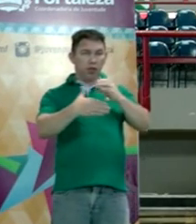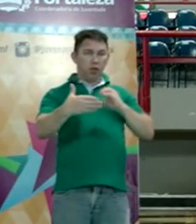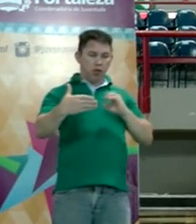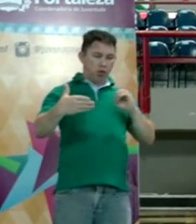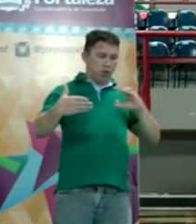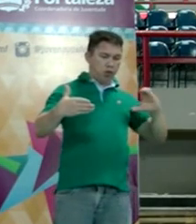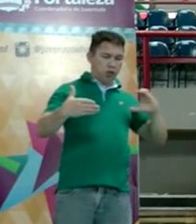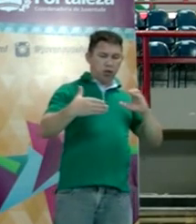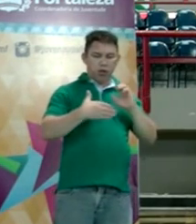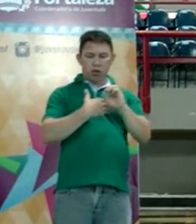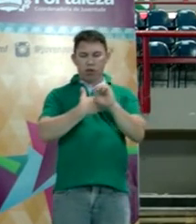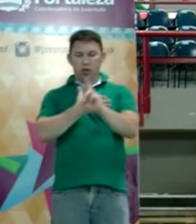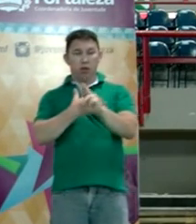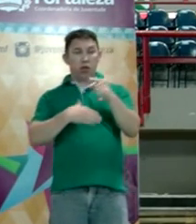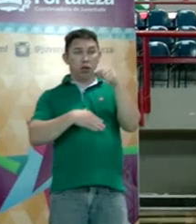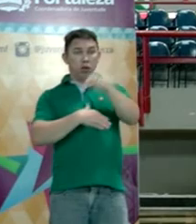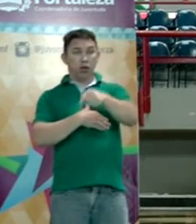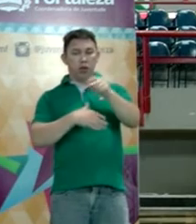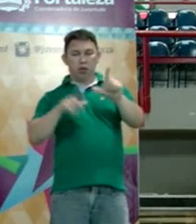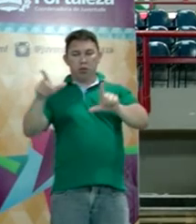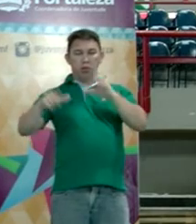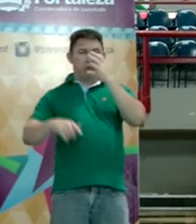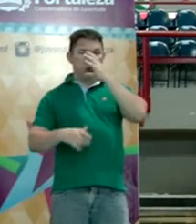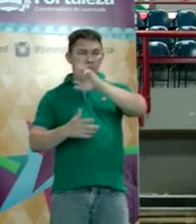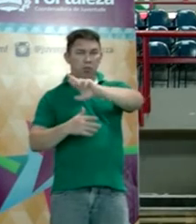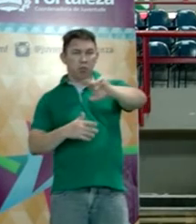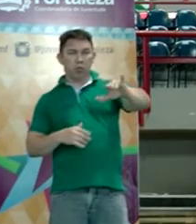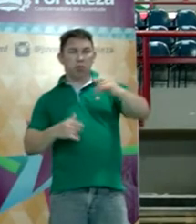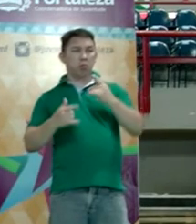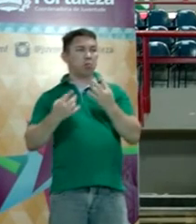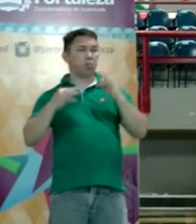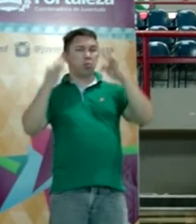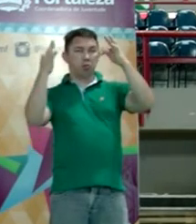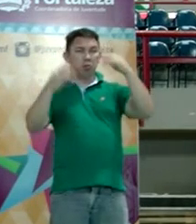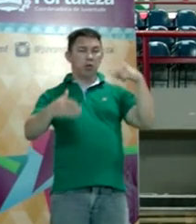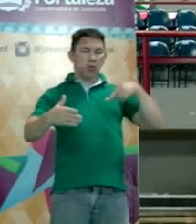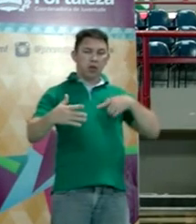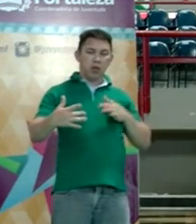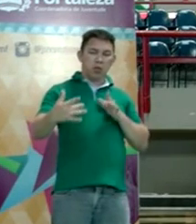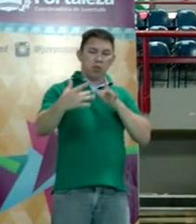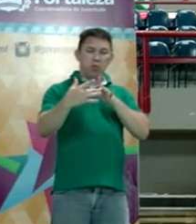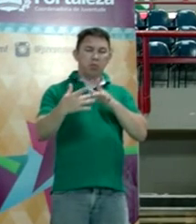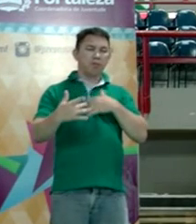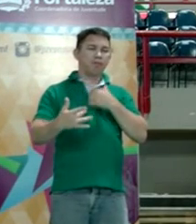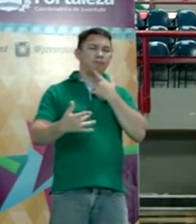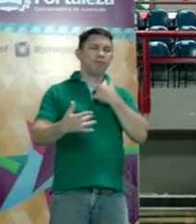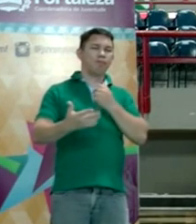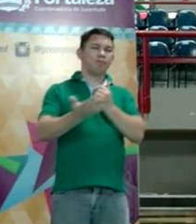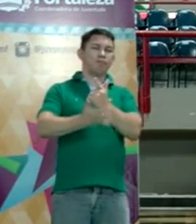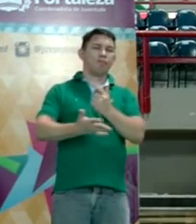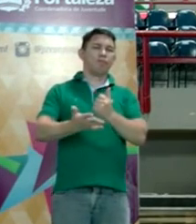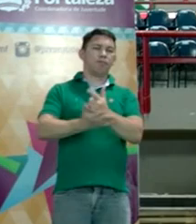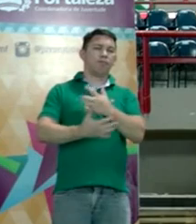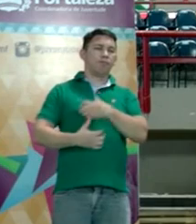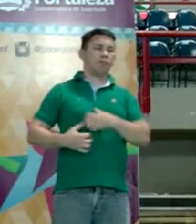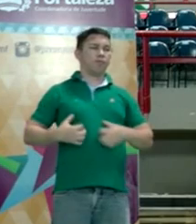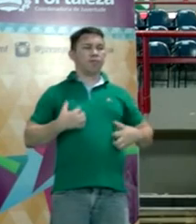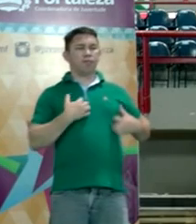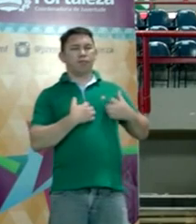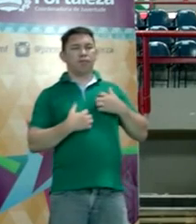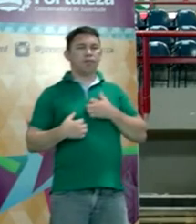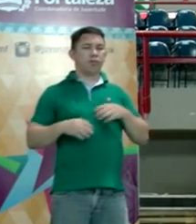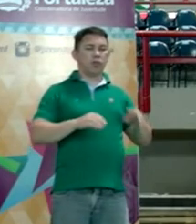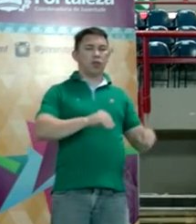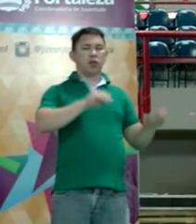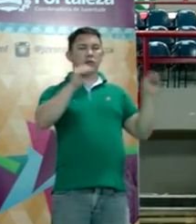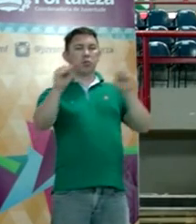que tinha os benefícios, televisão colorida e todas as coisas que estavam surgindo naquela época, o cara ia se sentir mal no país dele e ia